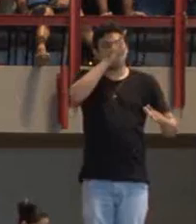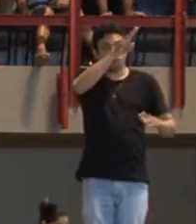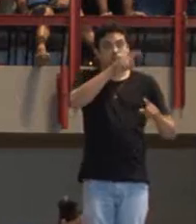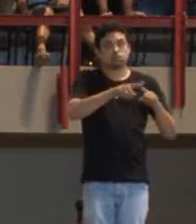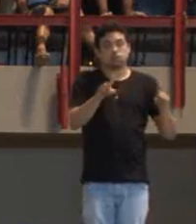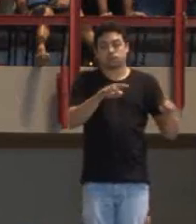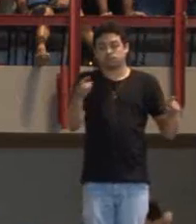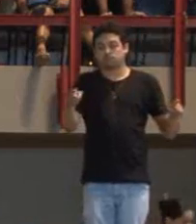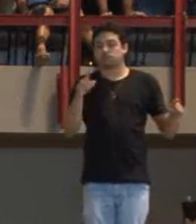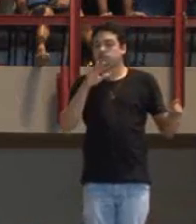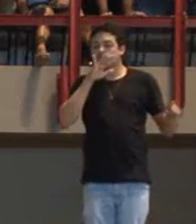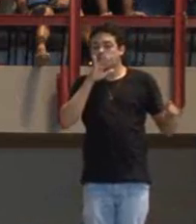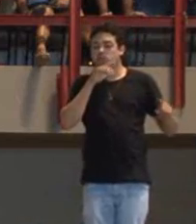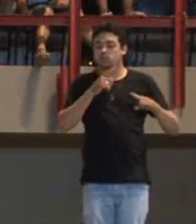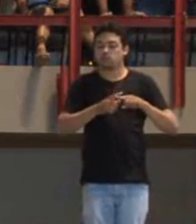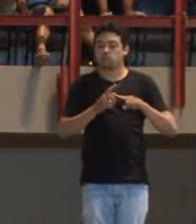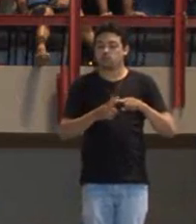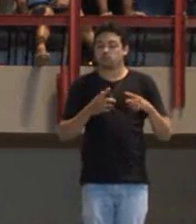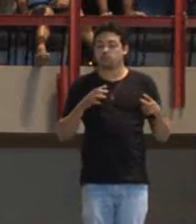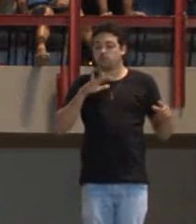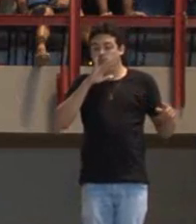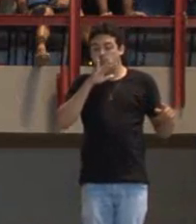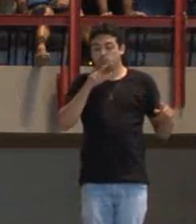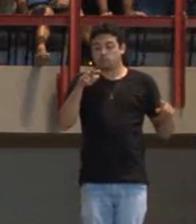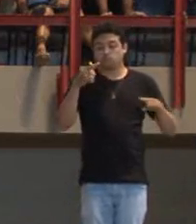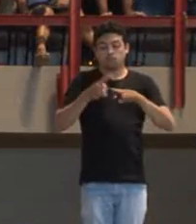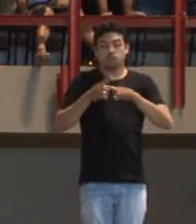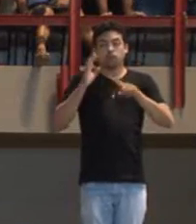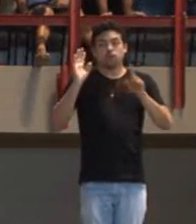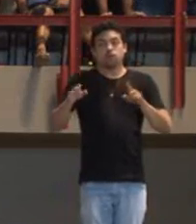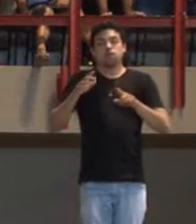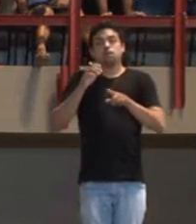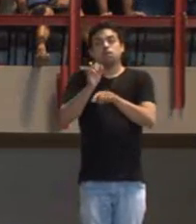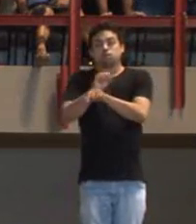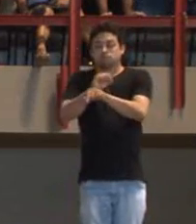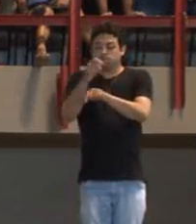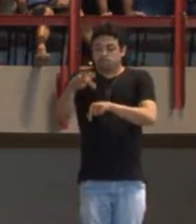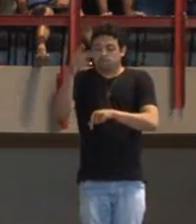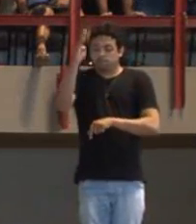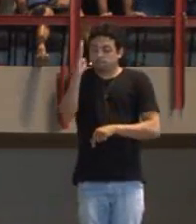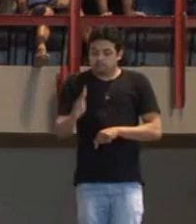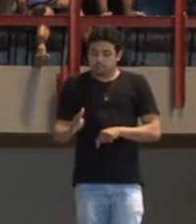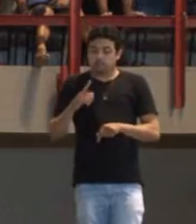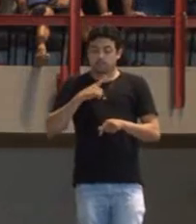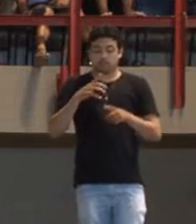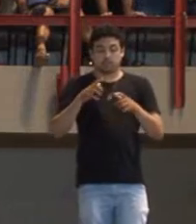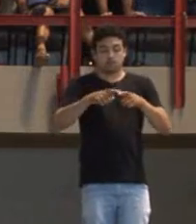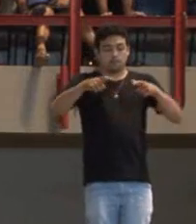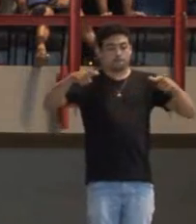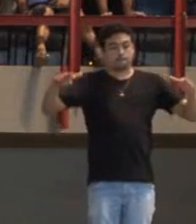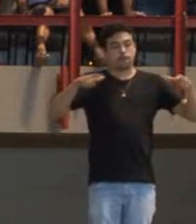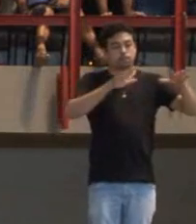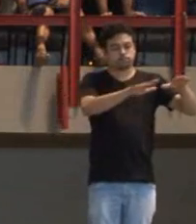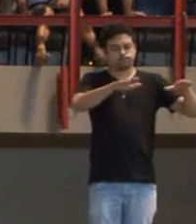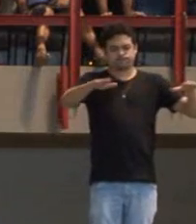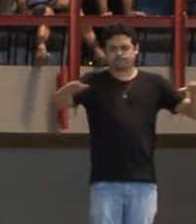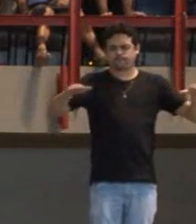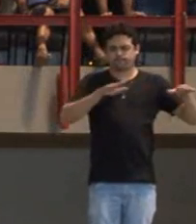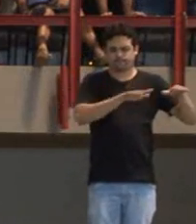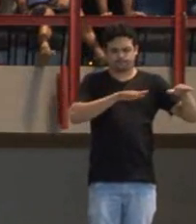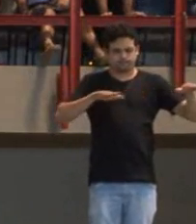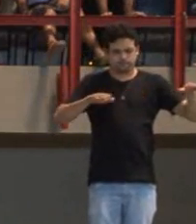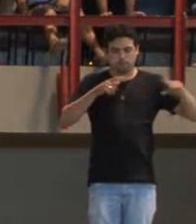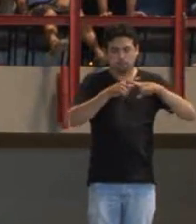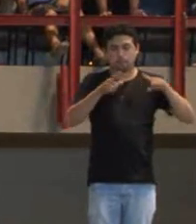tem um lado ruim, gente. Qual é o lado ruim? A frota de veículos no Brasil aumentou muito e nós, nos